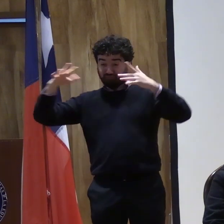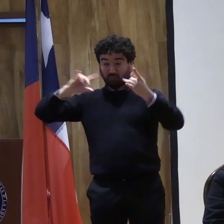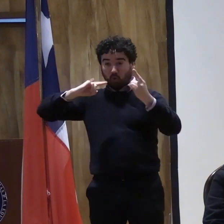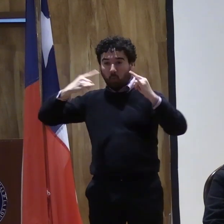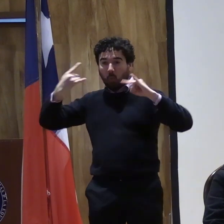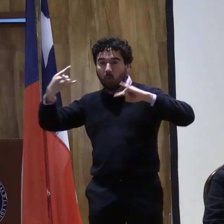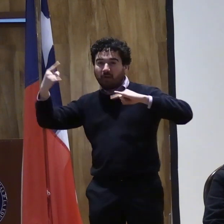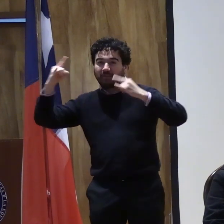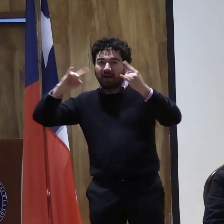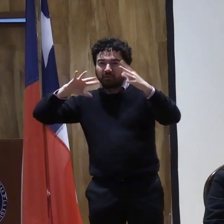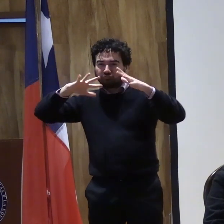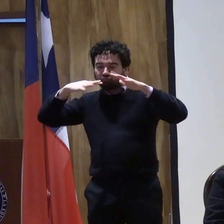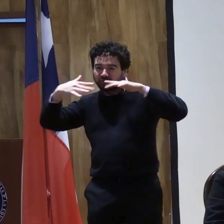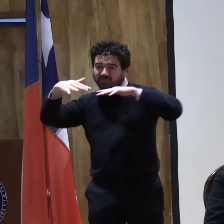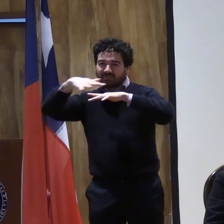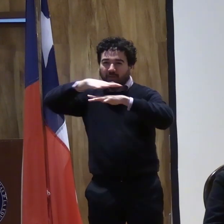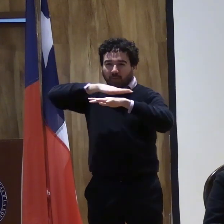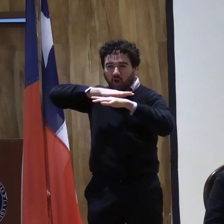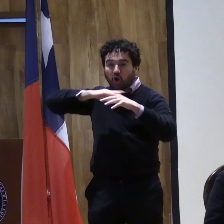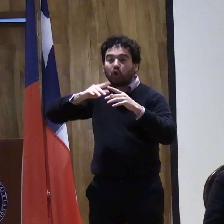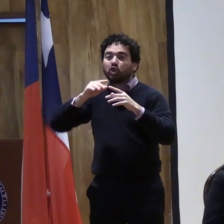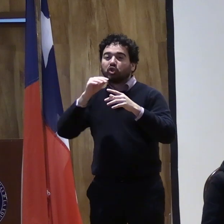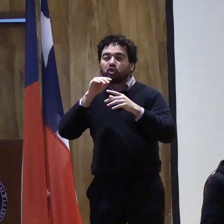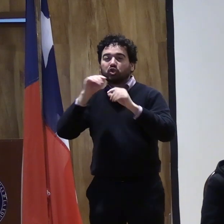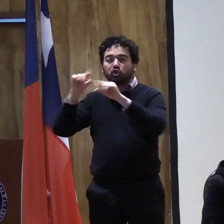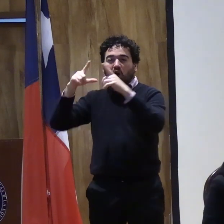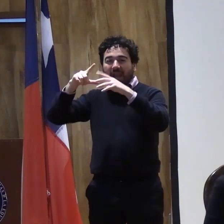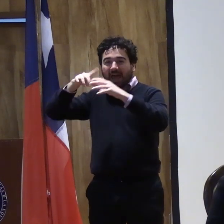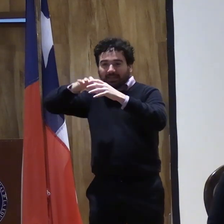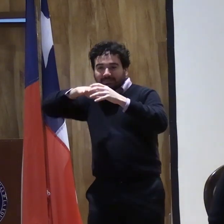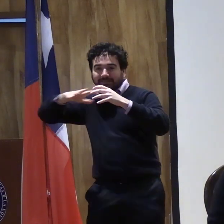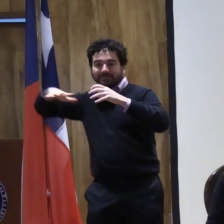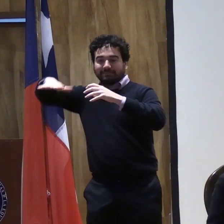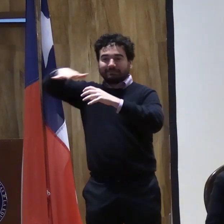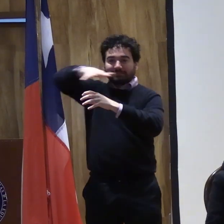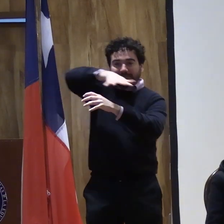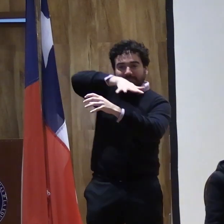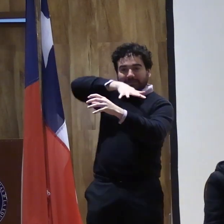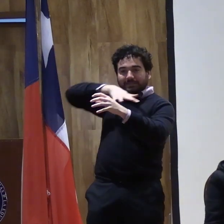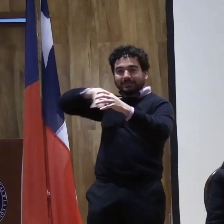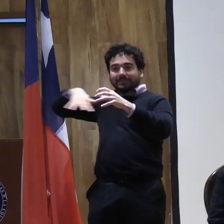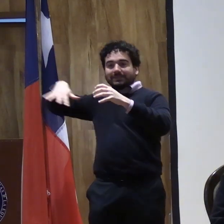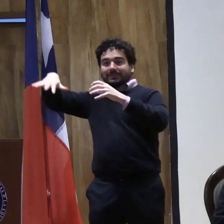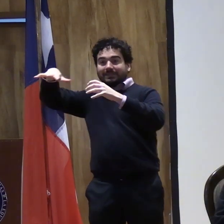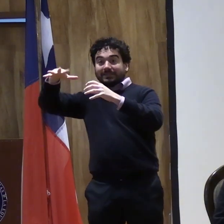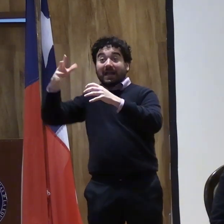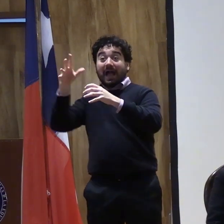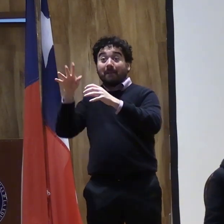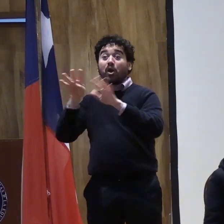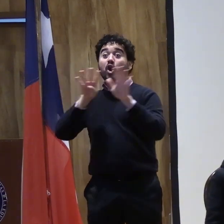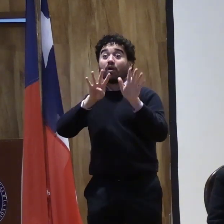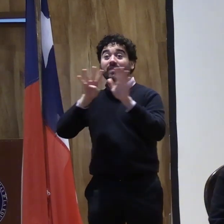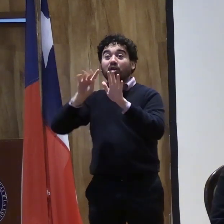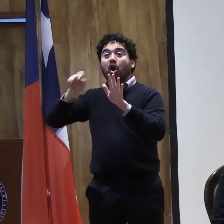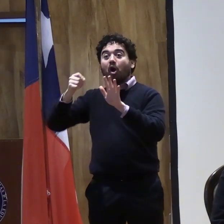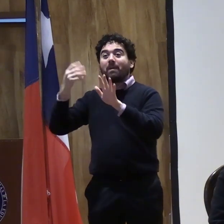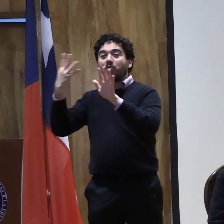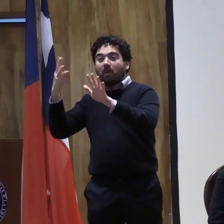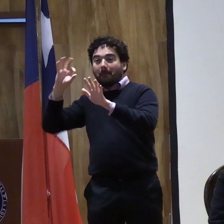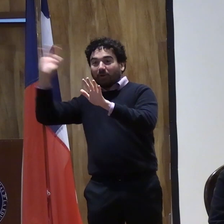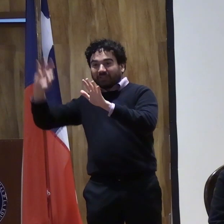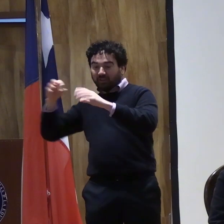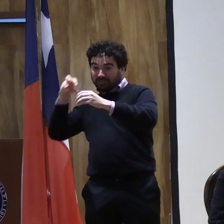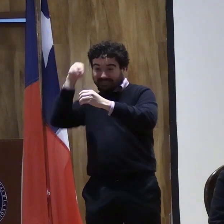99,87% de la masa de todo el sistema solar está en el Sol. Así que el sistema solar es el